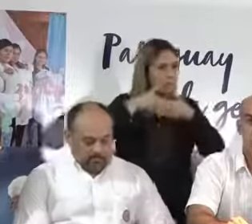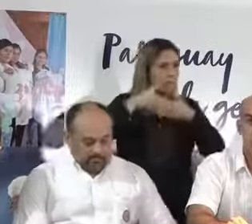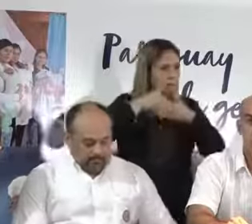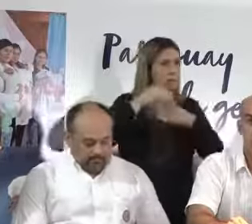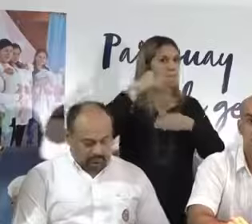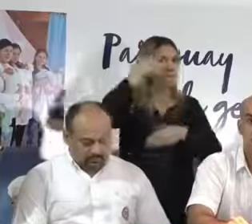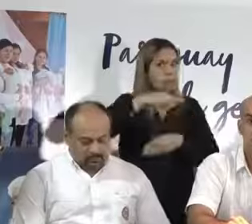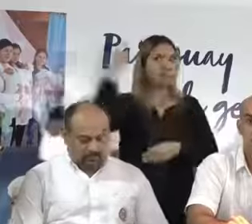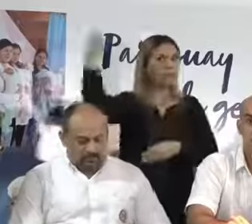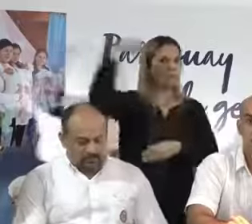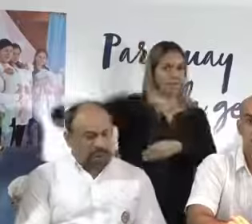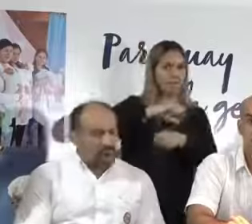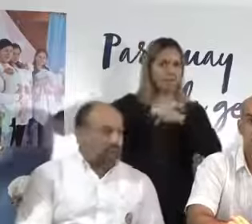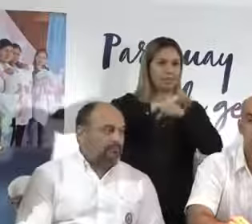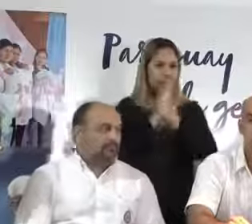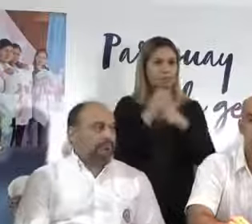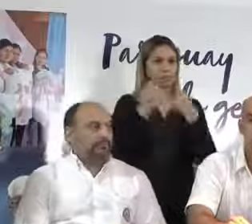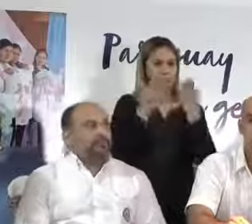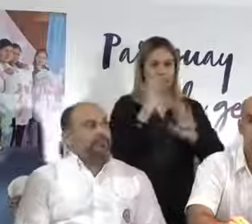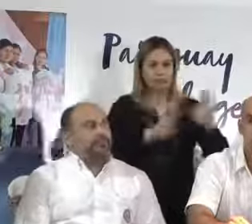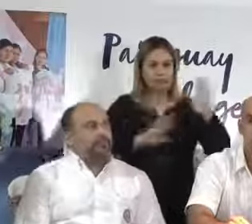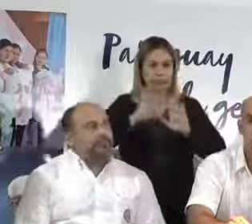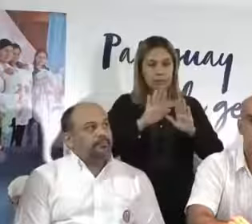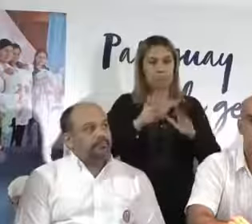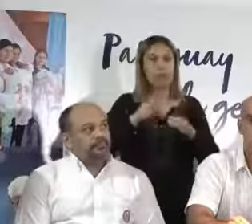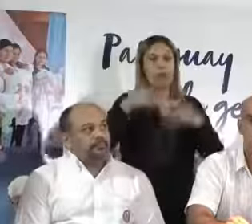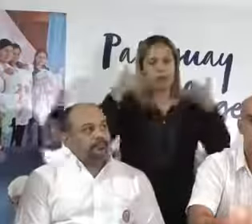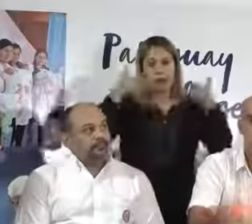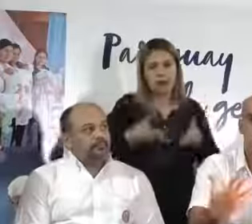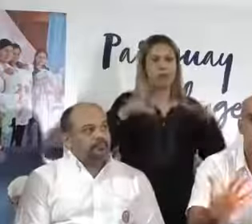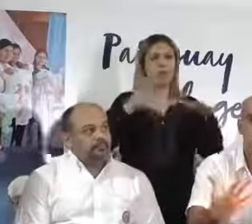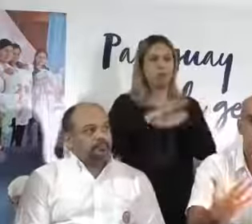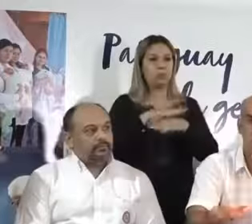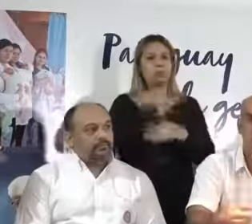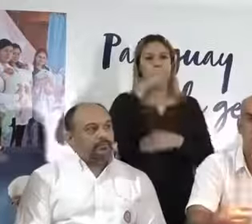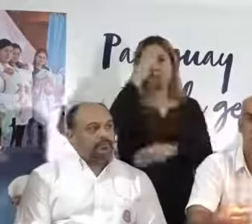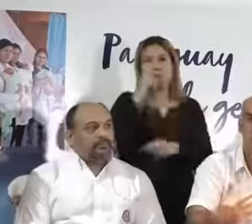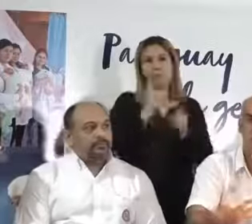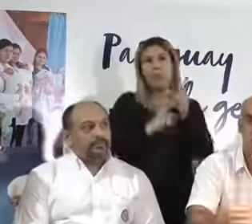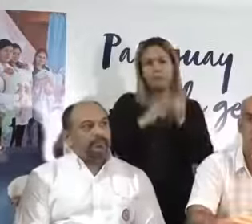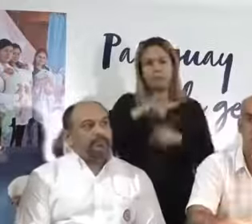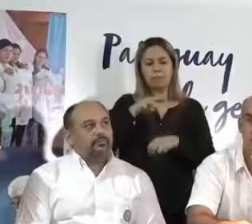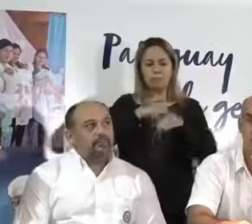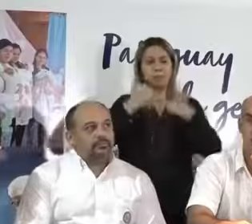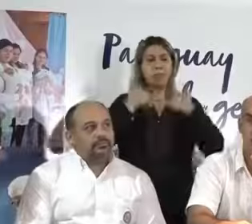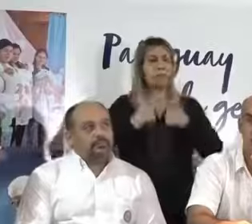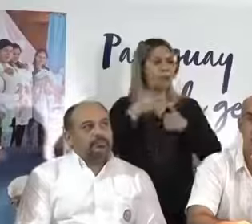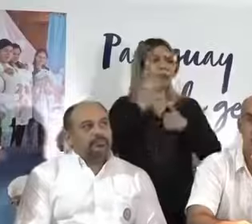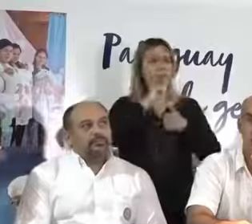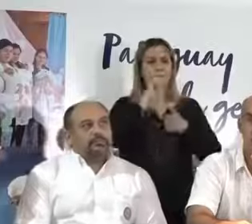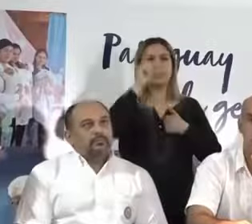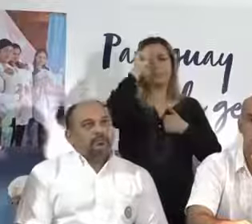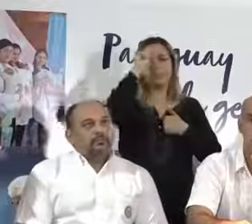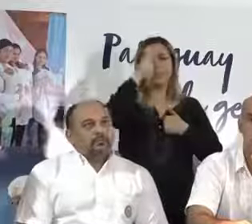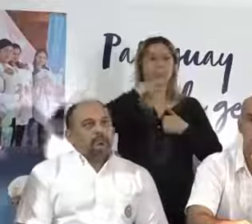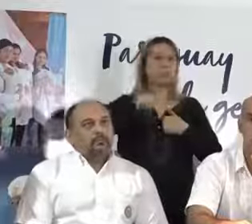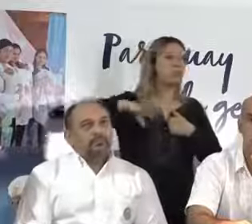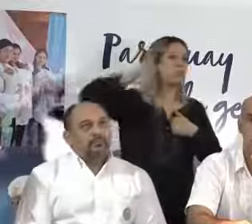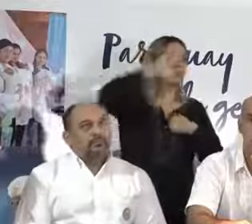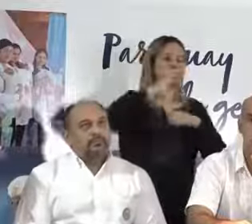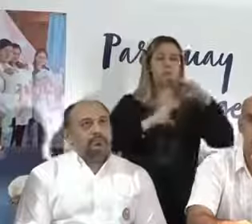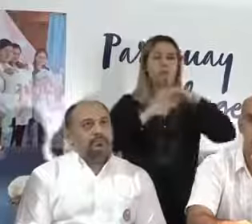Entonces estamos trabajando no solamente desde el Ministerio de Salud Pública, sino con un enfoque del Consejo Nacional de Salud, con la